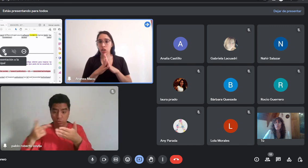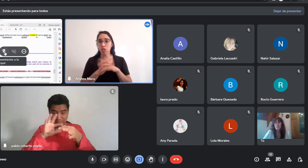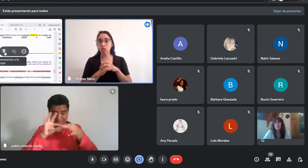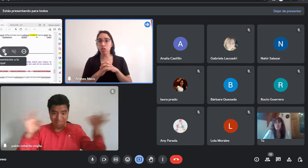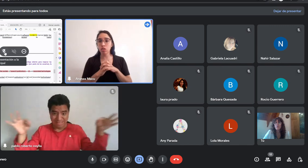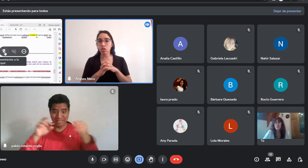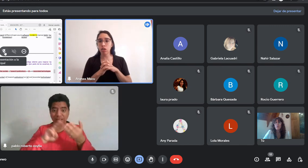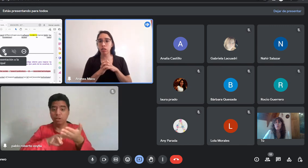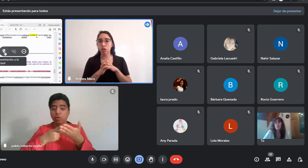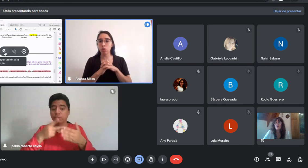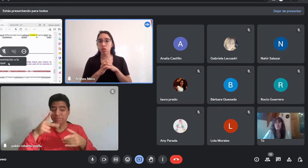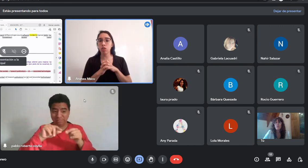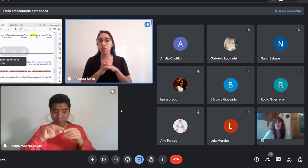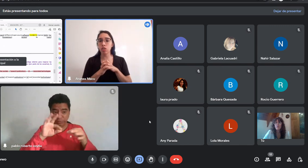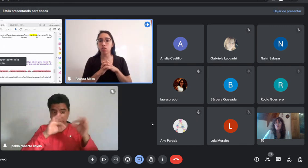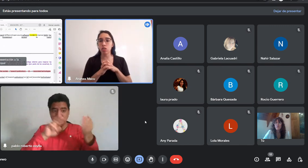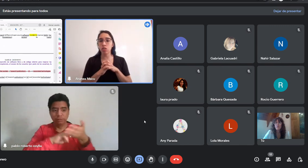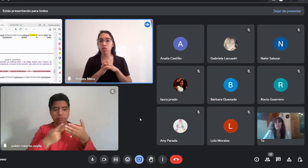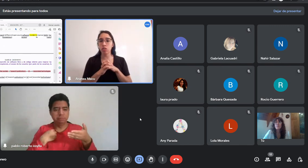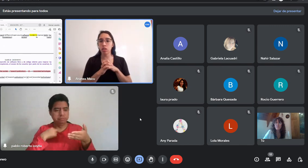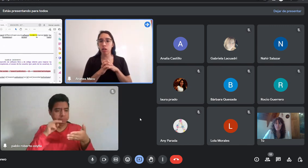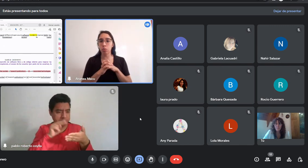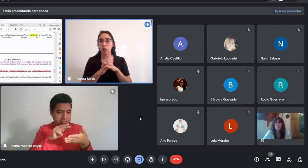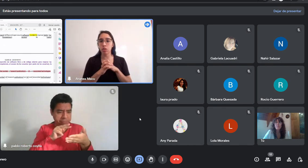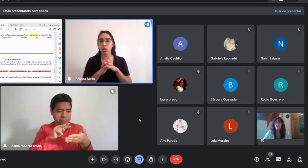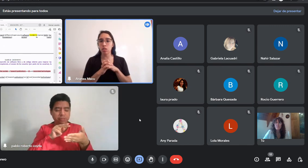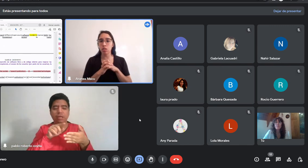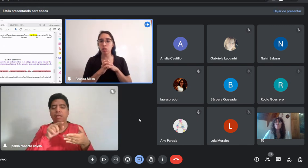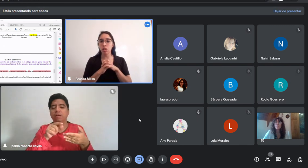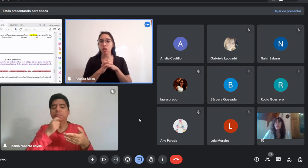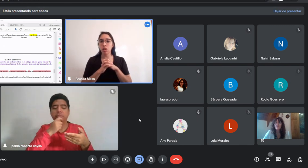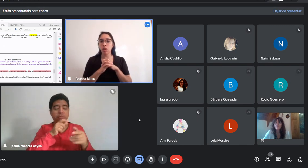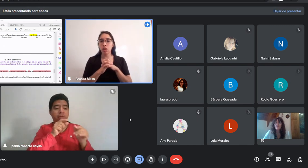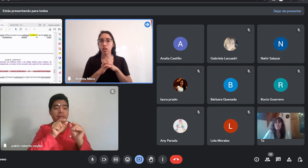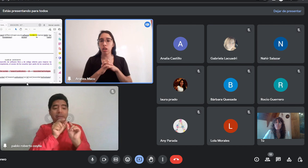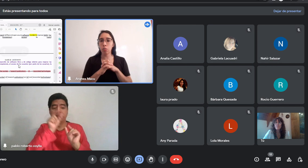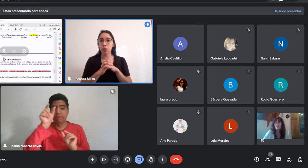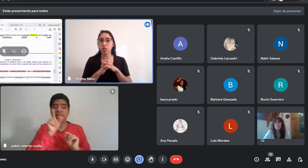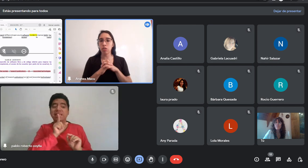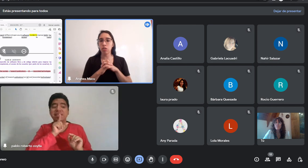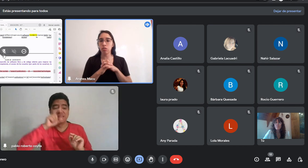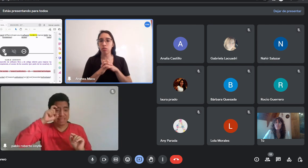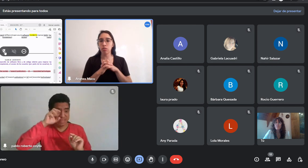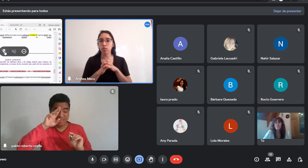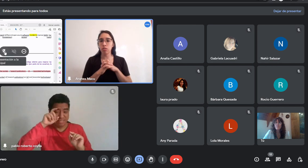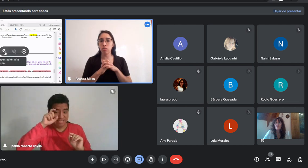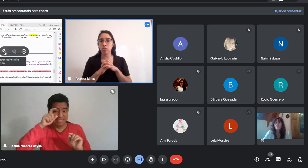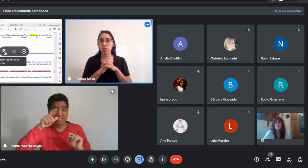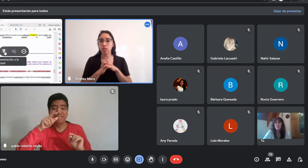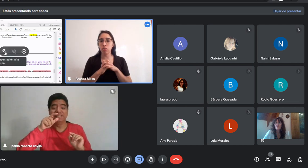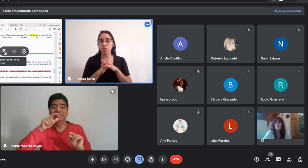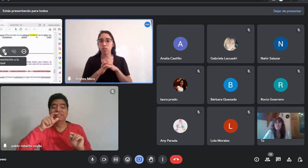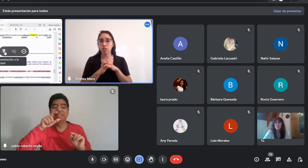La oración, yo, la traducción de la oración, la número 3, al español.